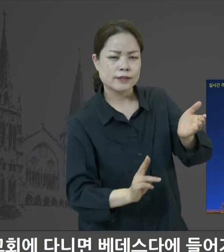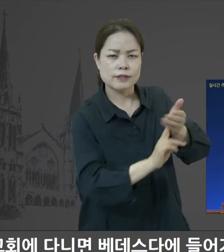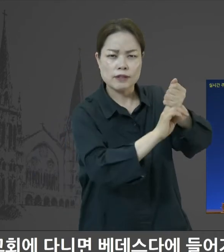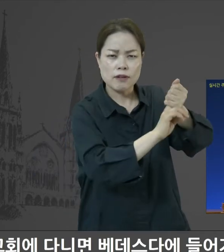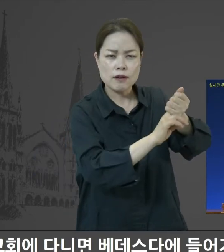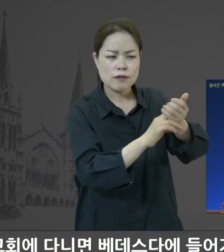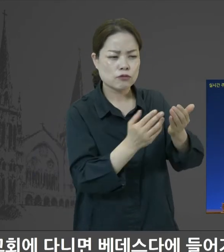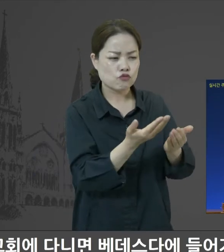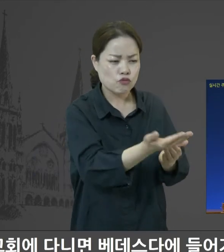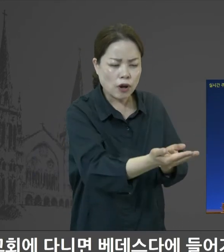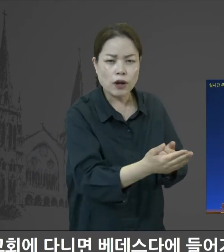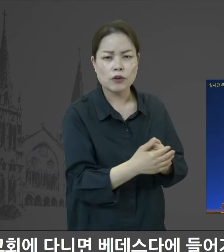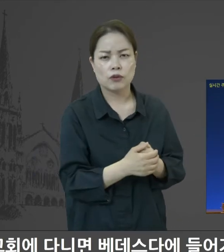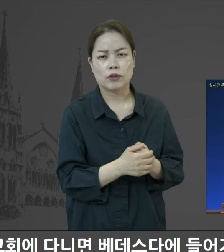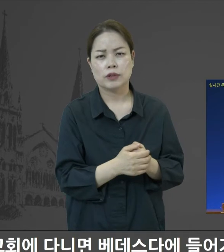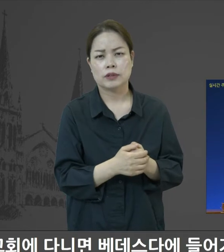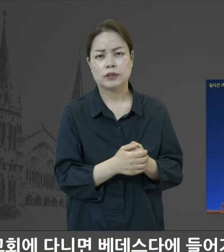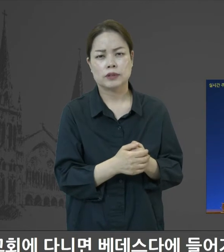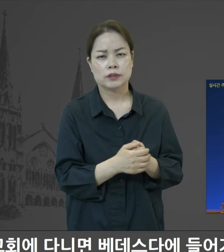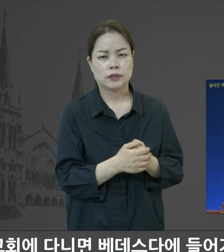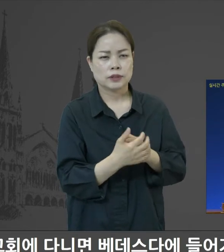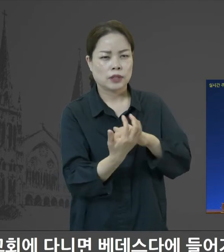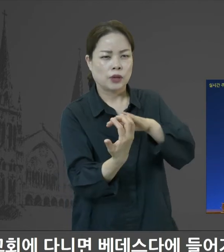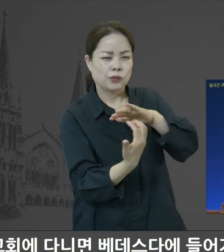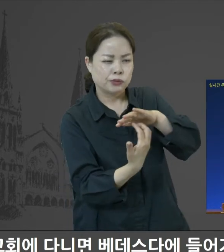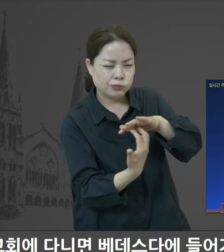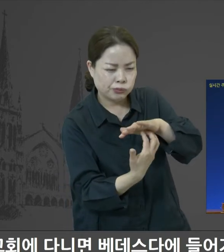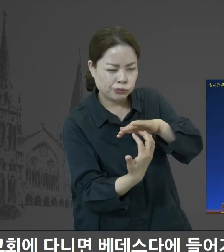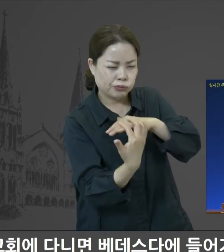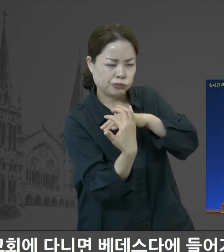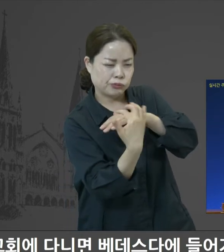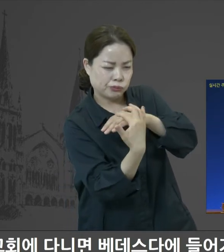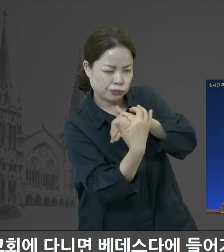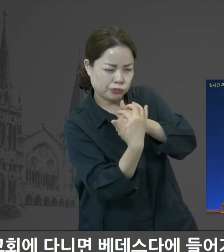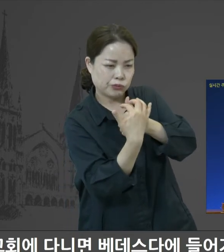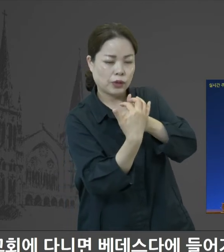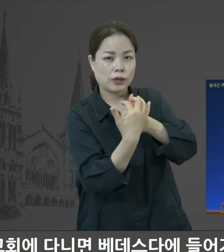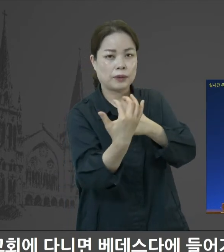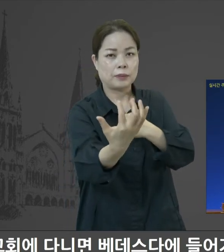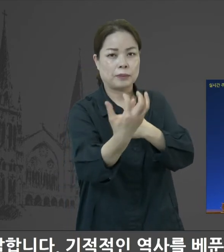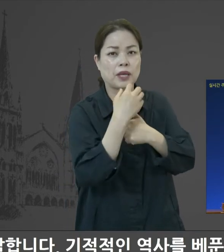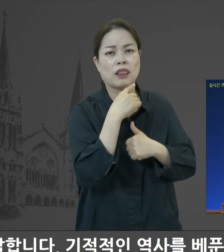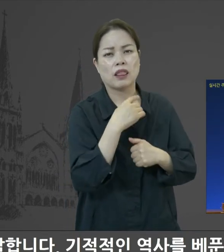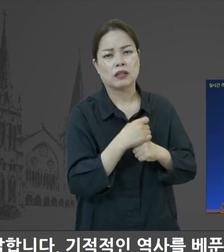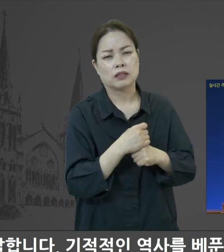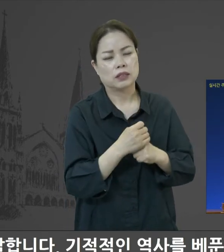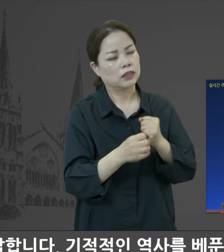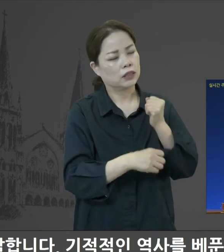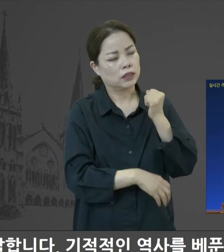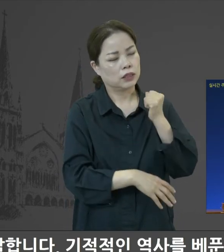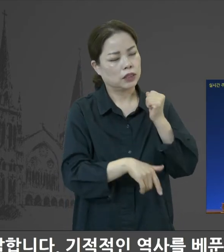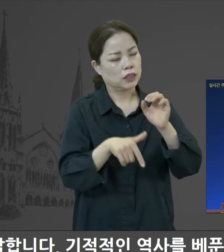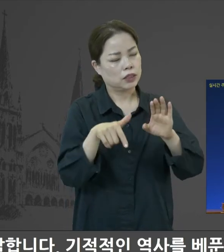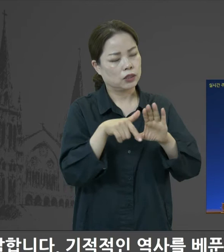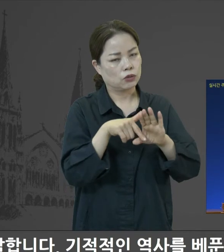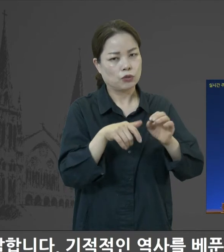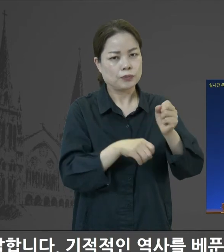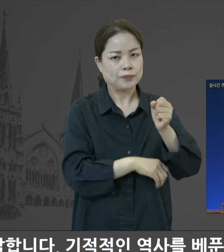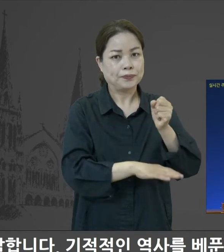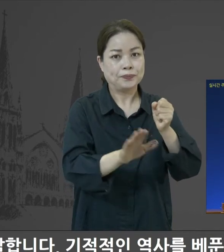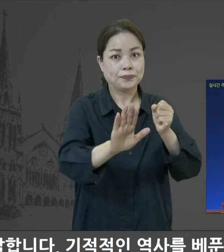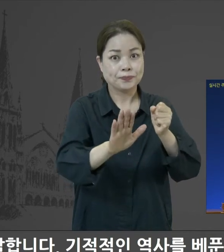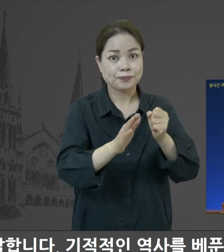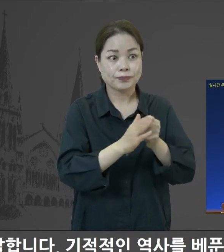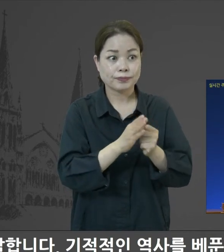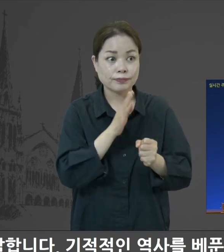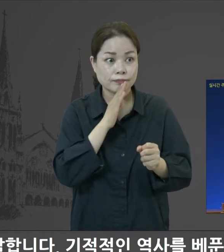베푸실 것입니다. 그렇게 교묘히 왜곡해서 전하고 있지는 않습니까? 이것은 기독교의 본질이 아닙니다. 정말